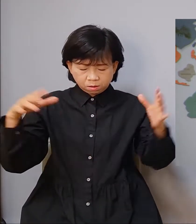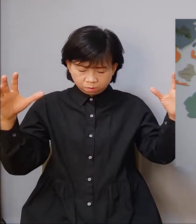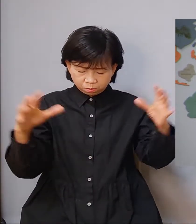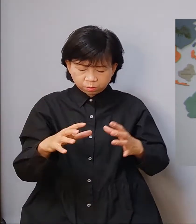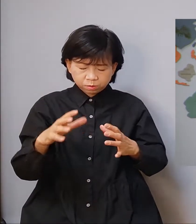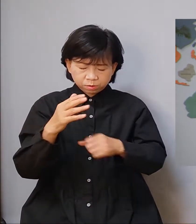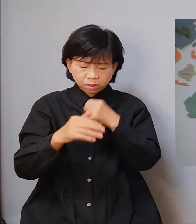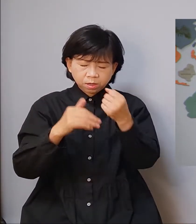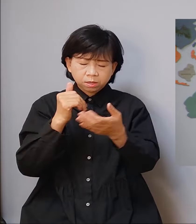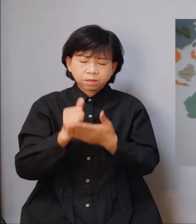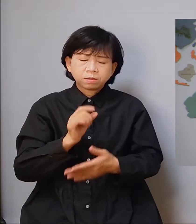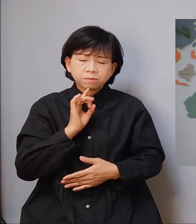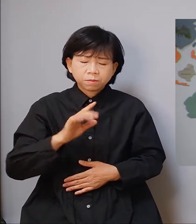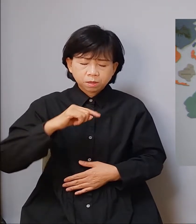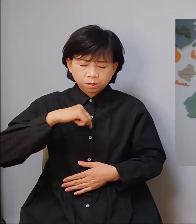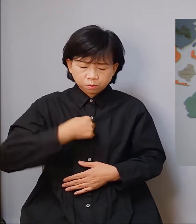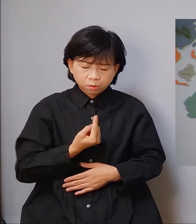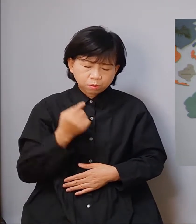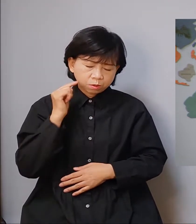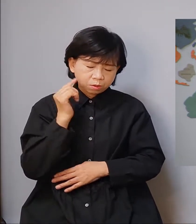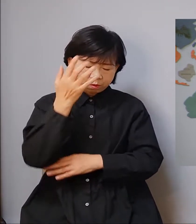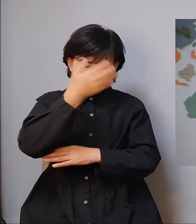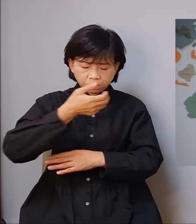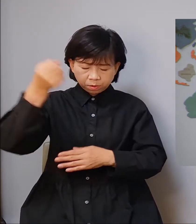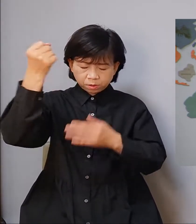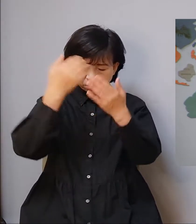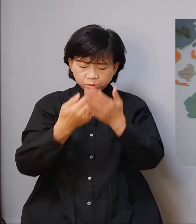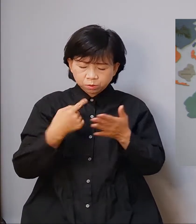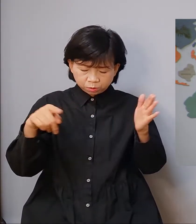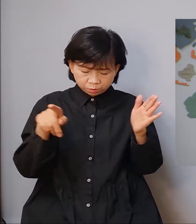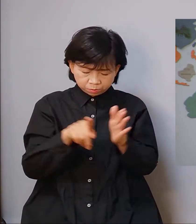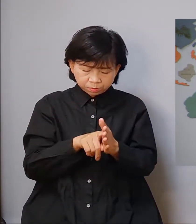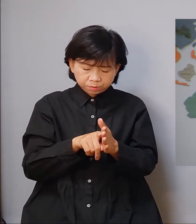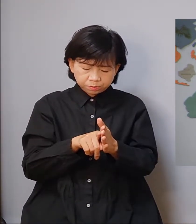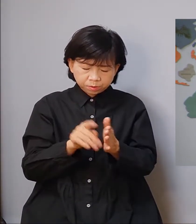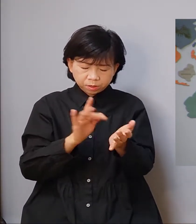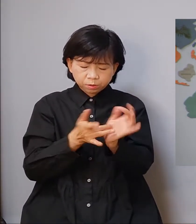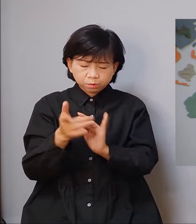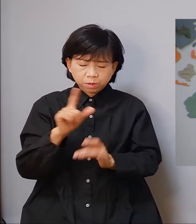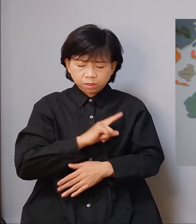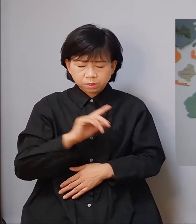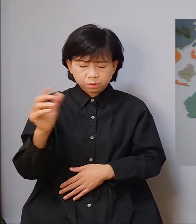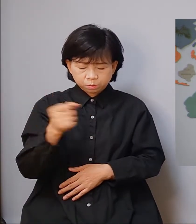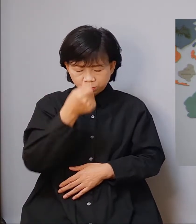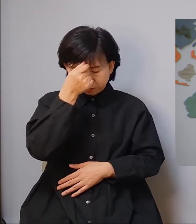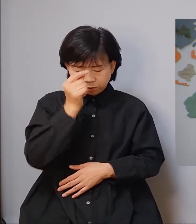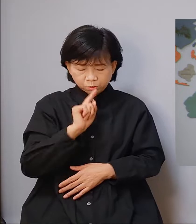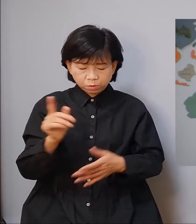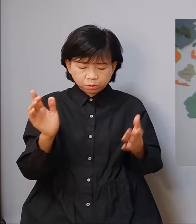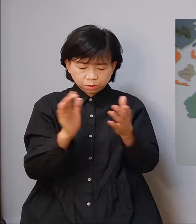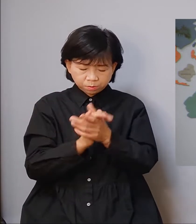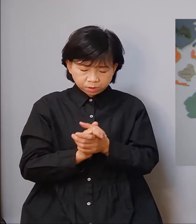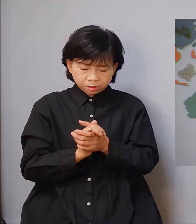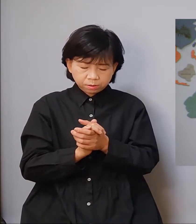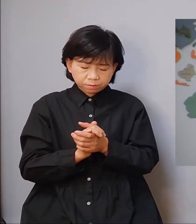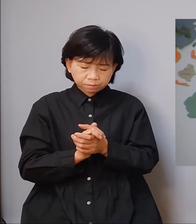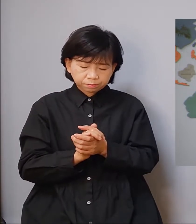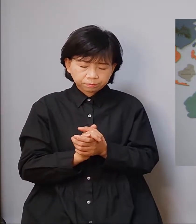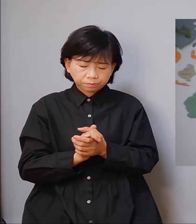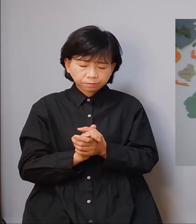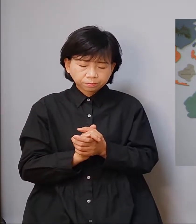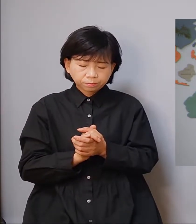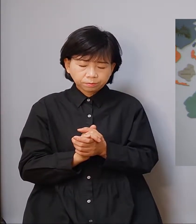모였사오니 하나님만 홀로 영광 받아주실 줄 믿습니다. 예수님의 이름으로 기도드립니다.